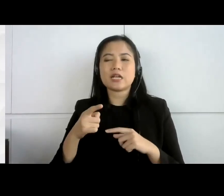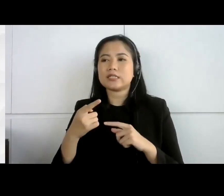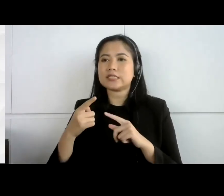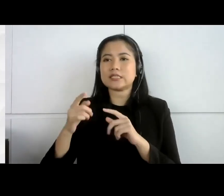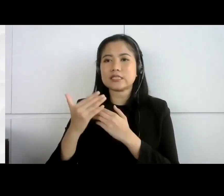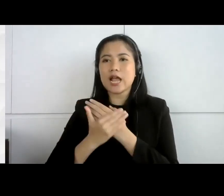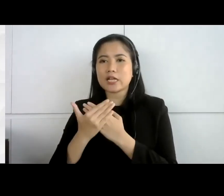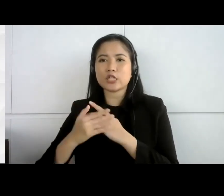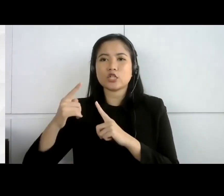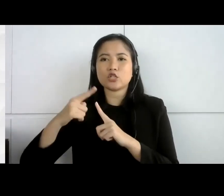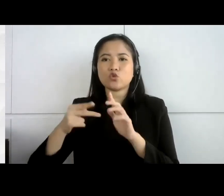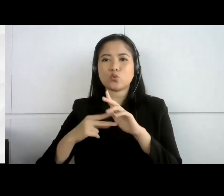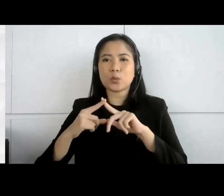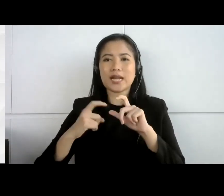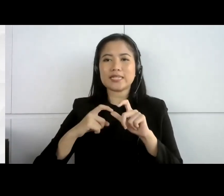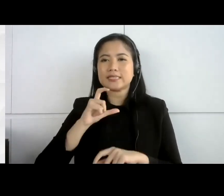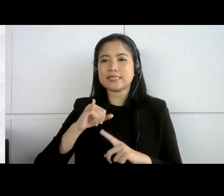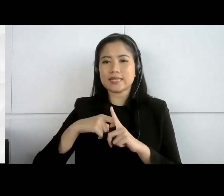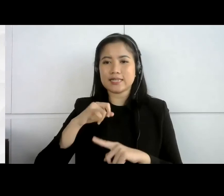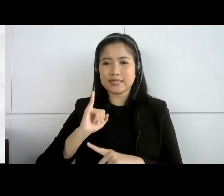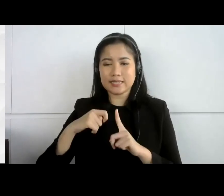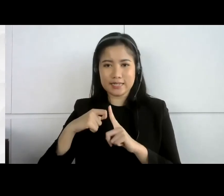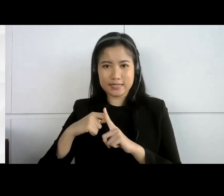kawan-kawan sekalian peserta webinar yang saya hormati,